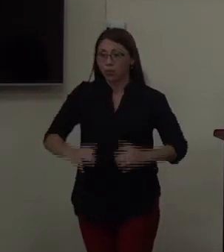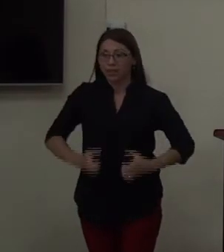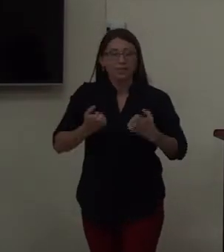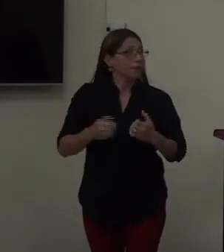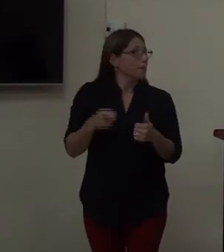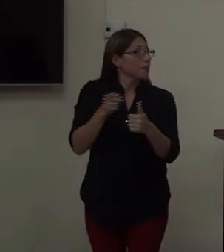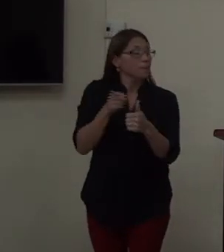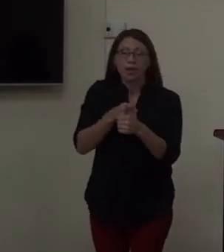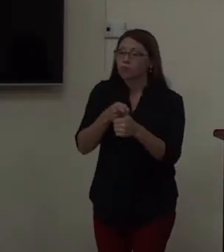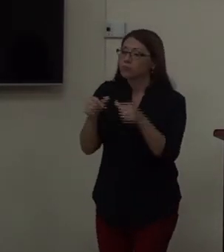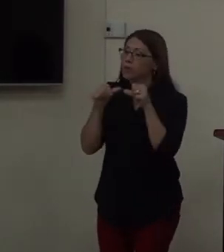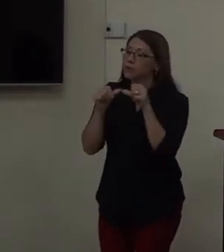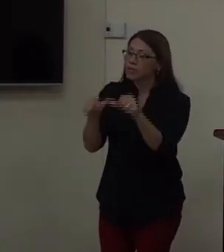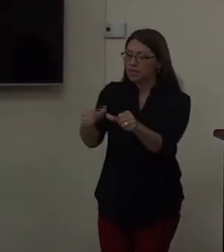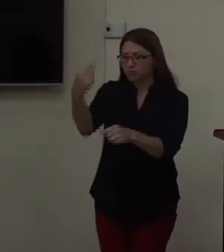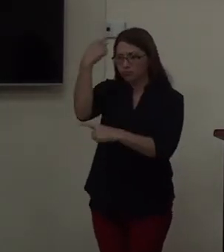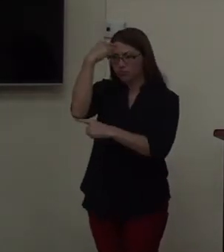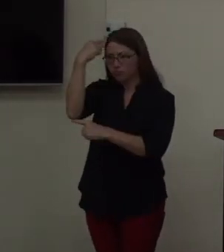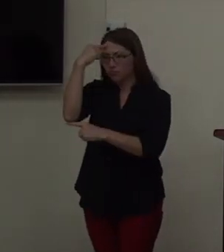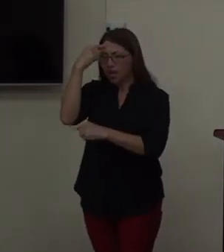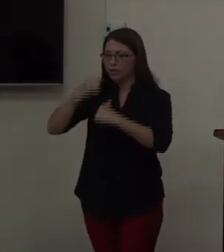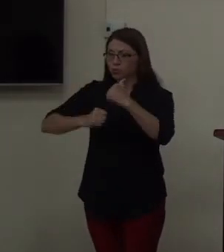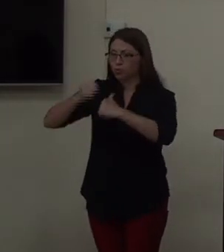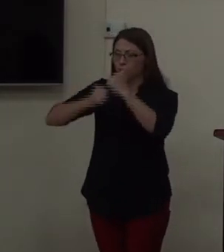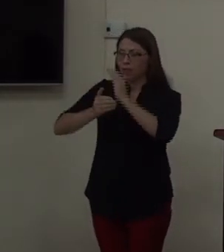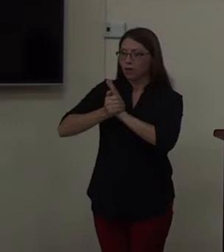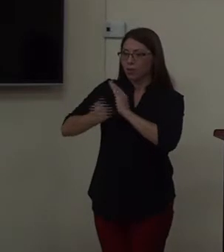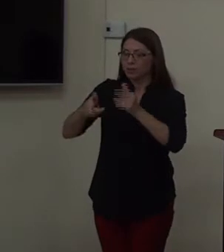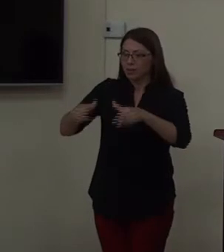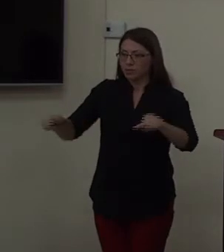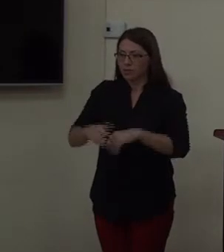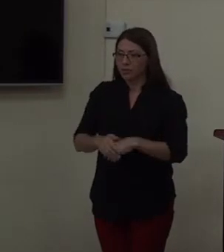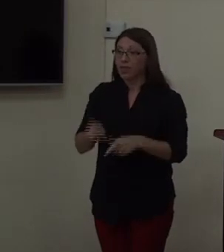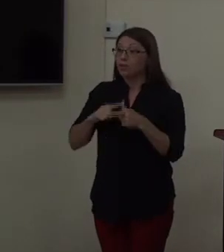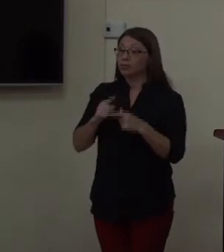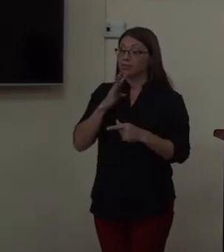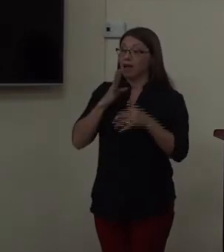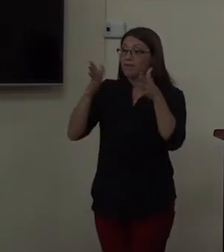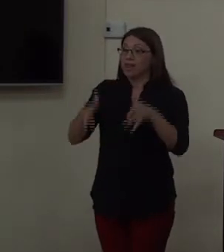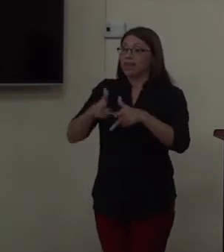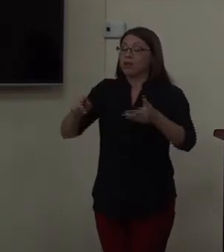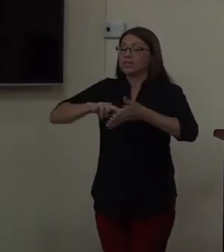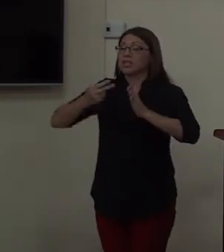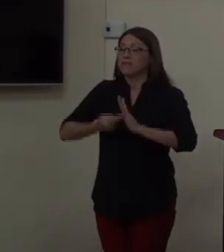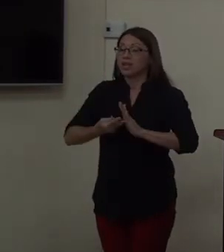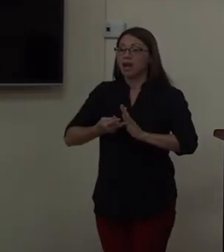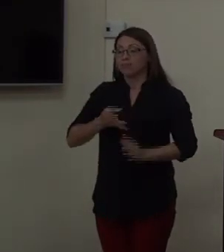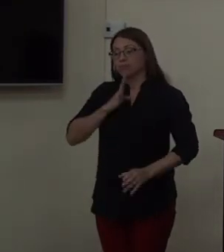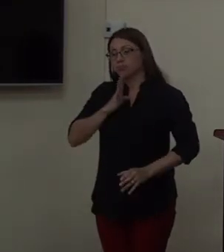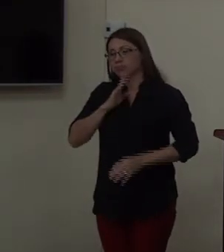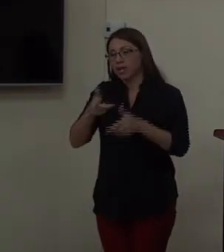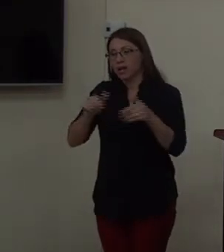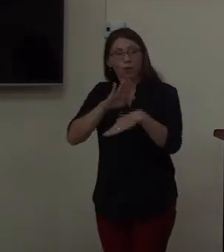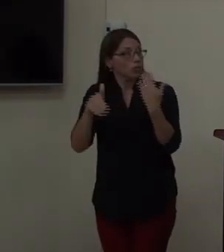seguir manejando una noción estructural de competencia lingüística. Pues ser hablante de la lengua es manejar la lengua en todos estos